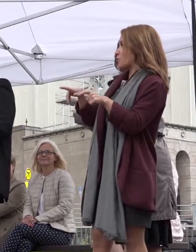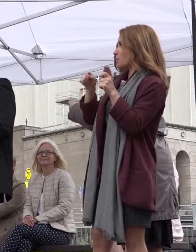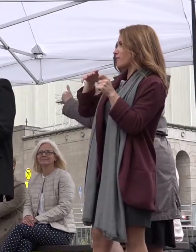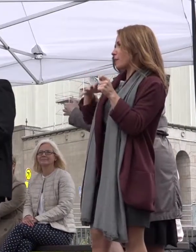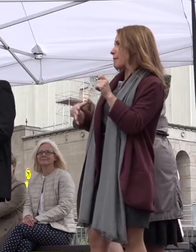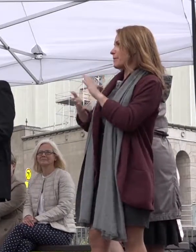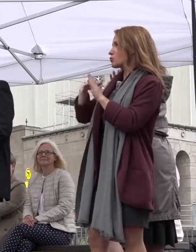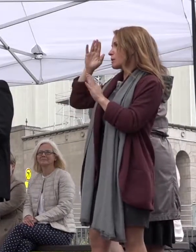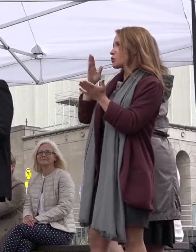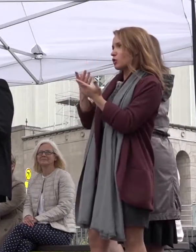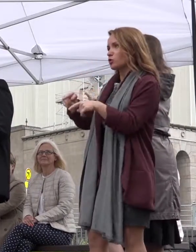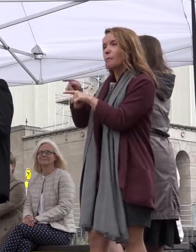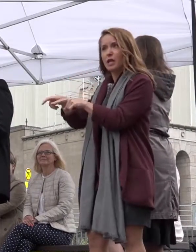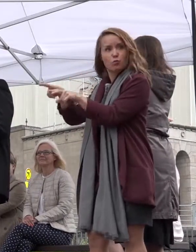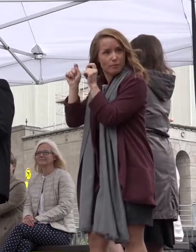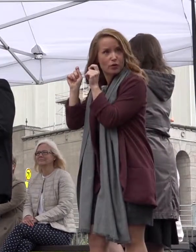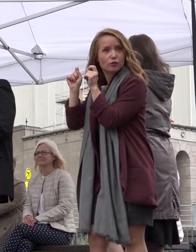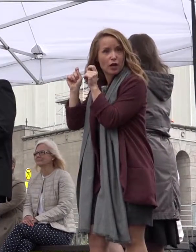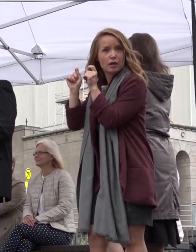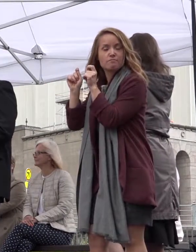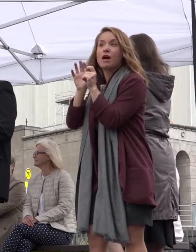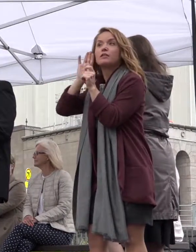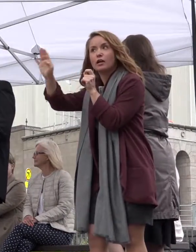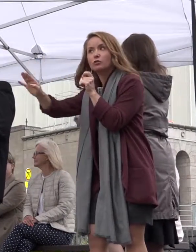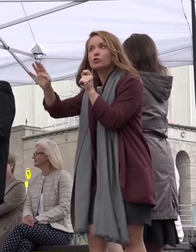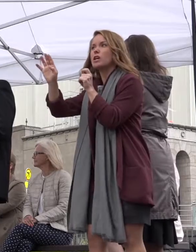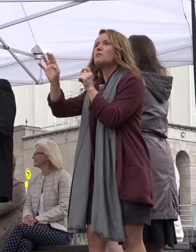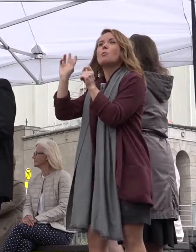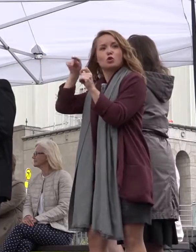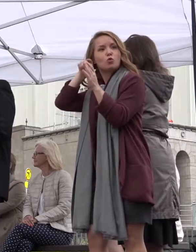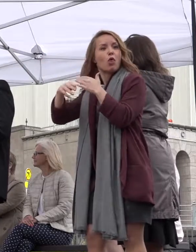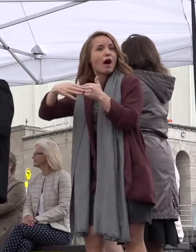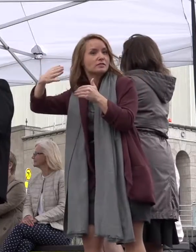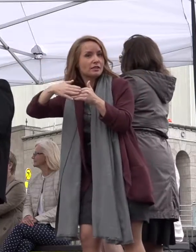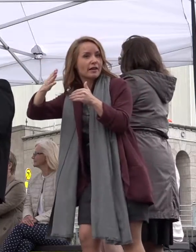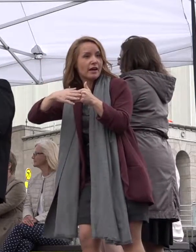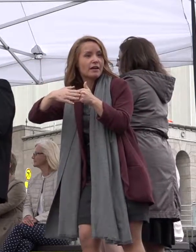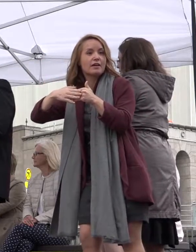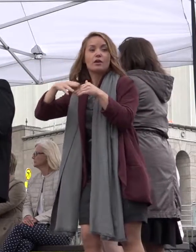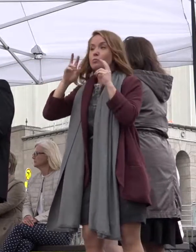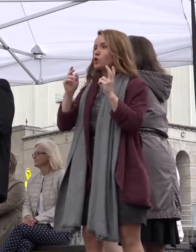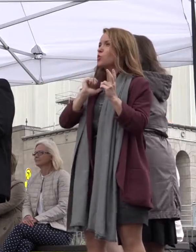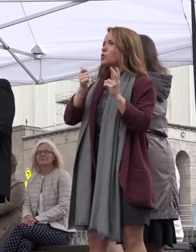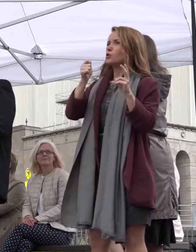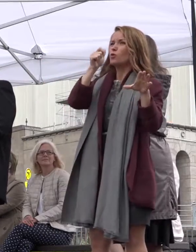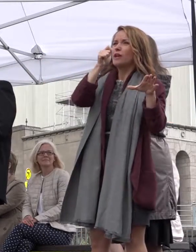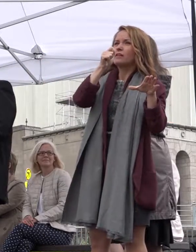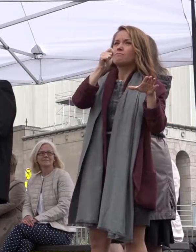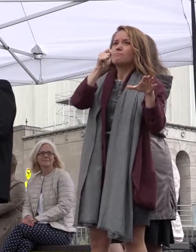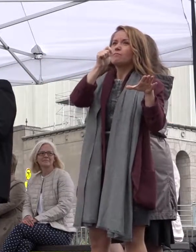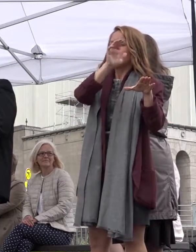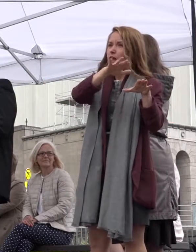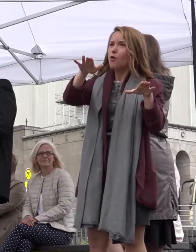perus- ja ihmisoikeuksien toteutuminen, ja nyt jatkossa edellyttää myös asennetta ja yksityisten tahojen